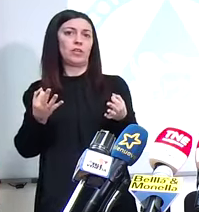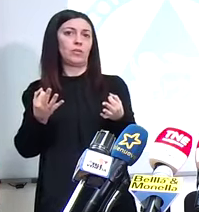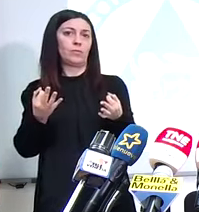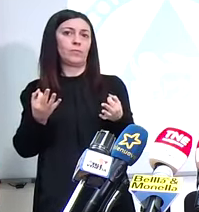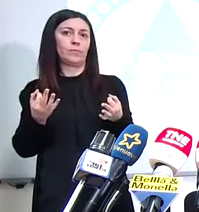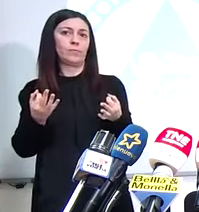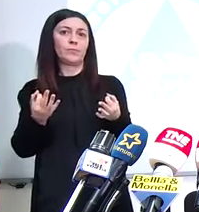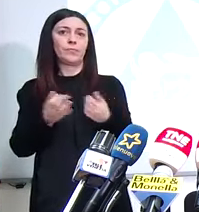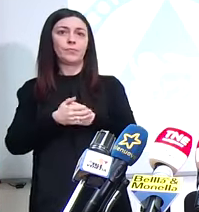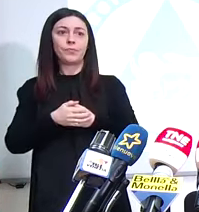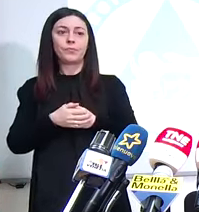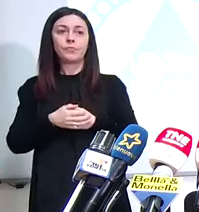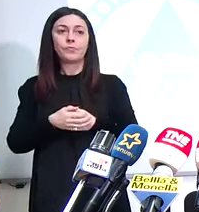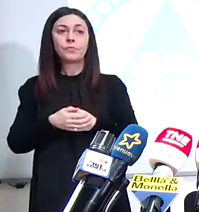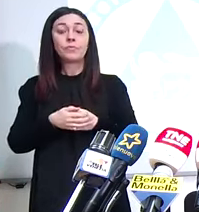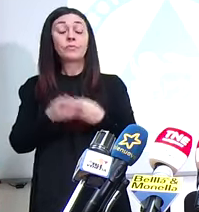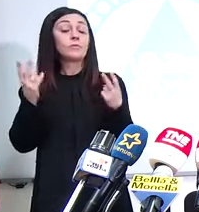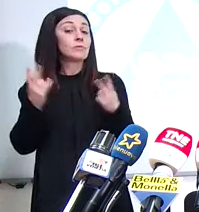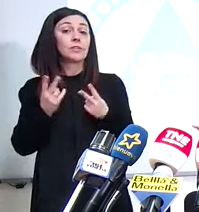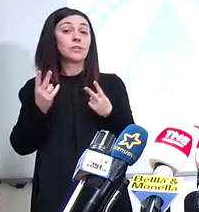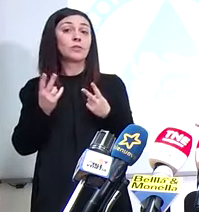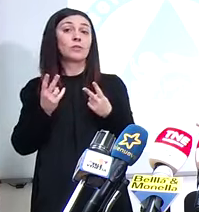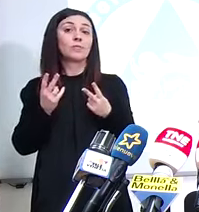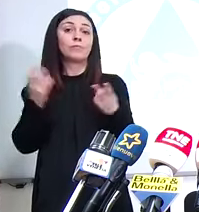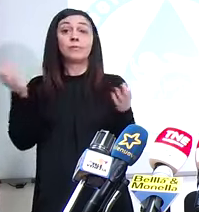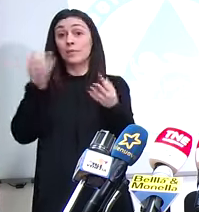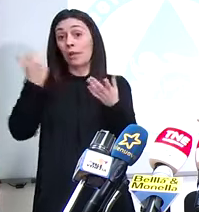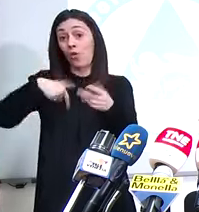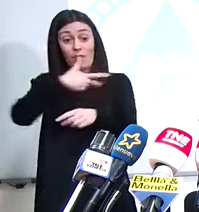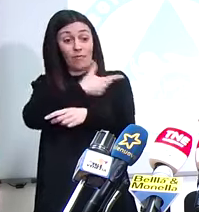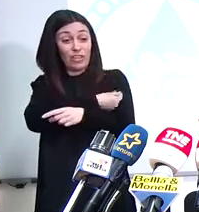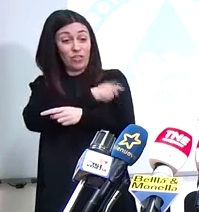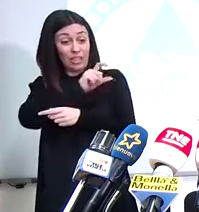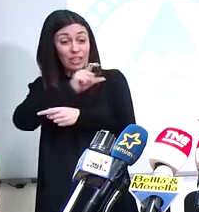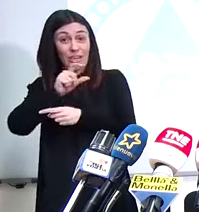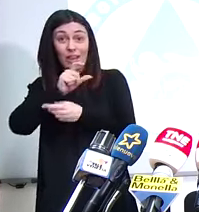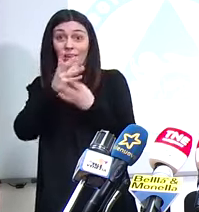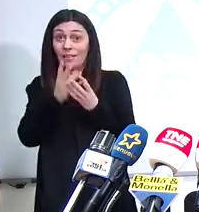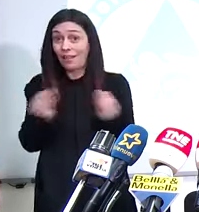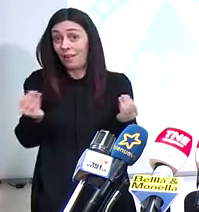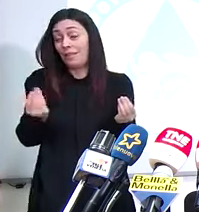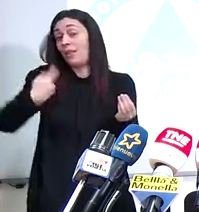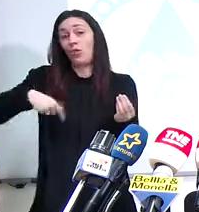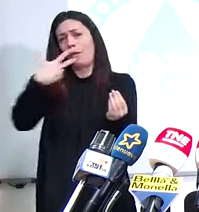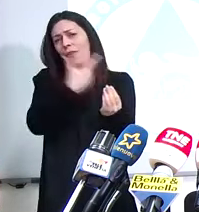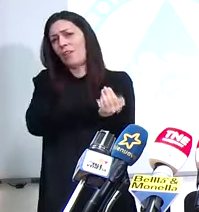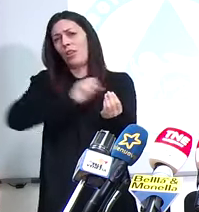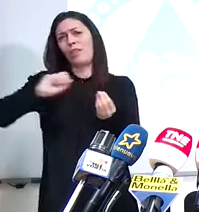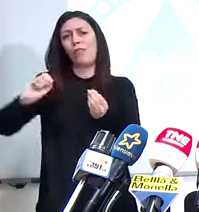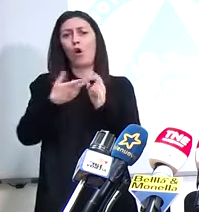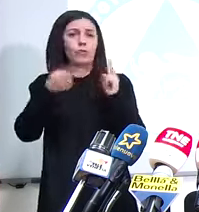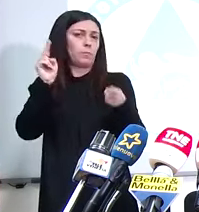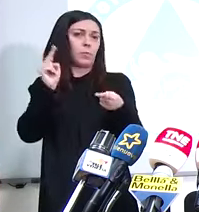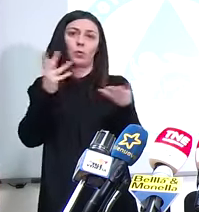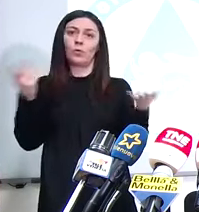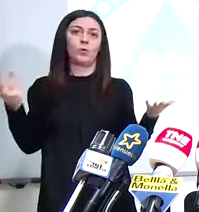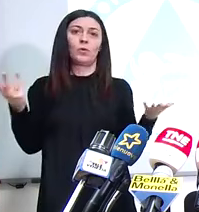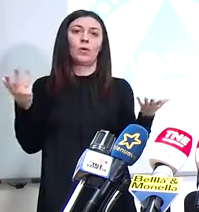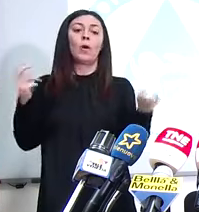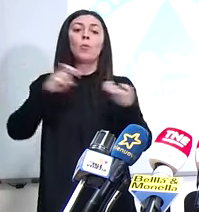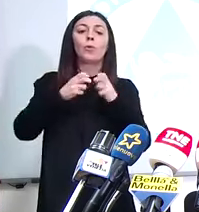impegnativa delle dosi che abbiamo se noi avessimo più dosi vaccineremo più velocemente tutto qua ma non è un problema del costo del vaccino